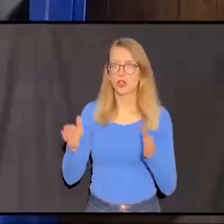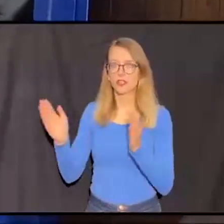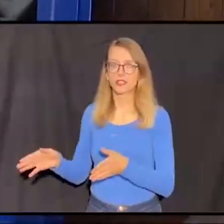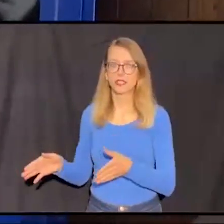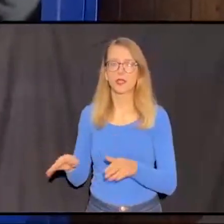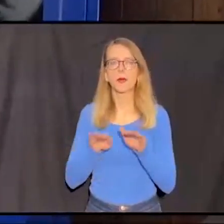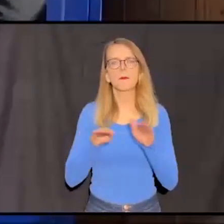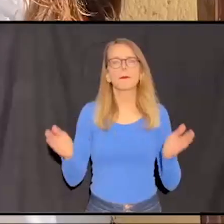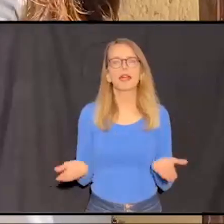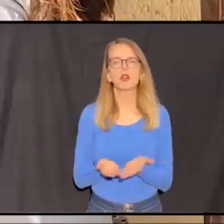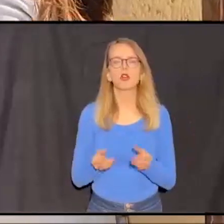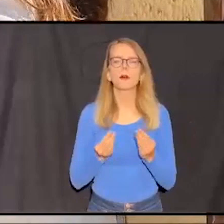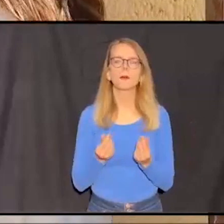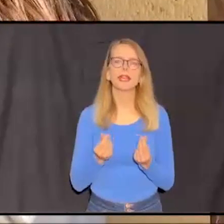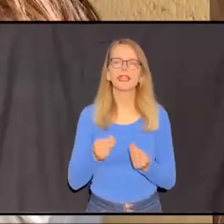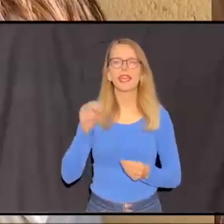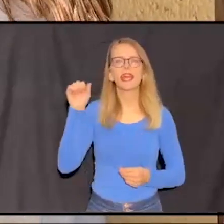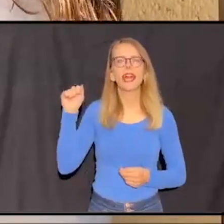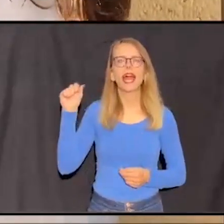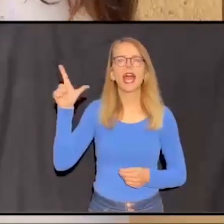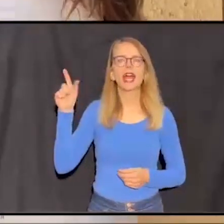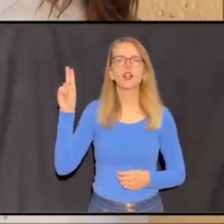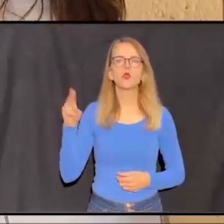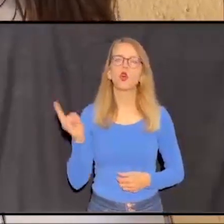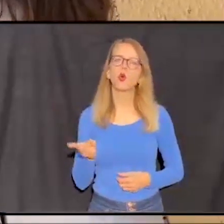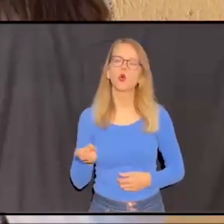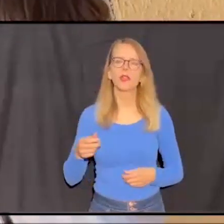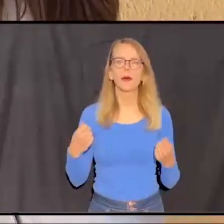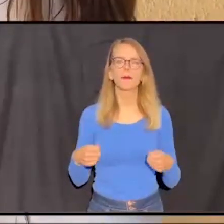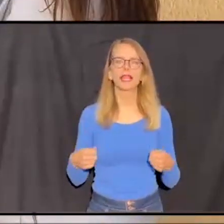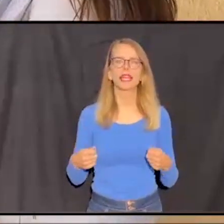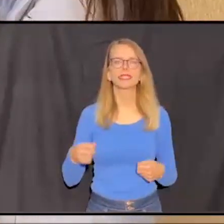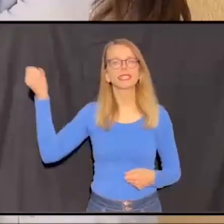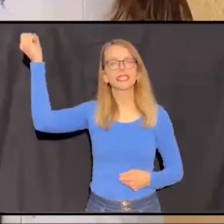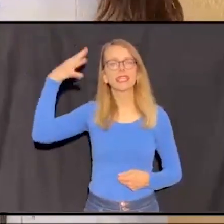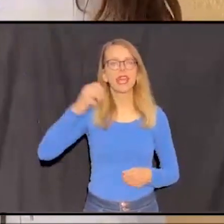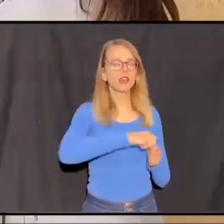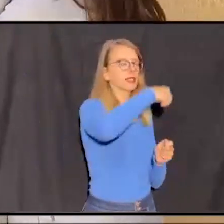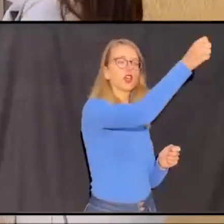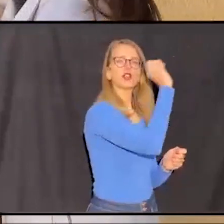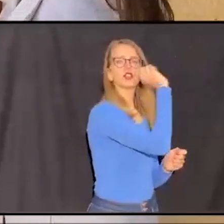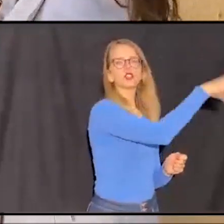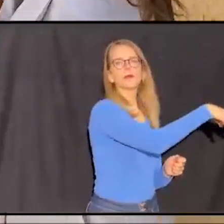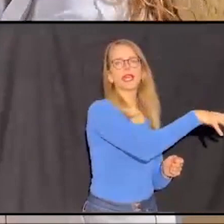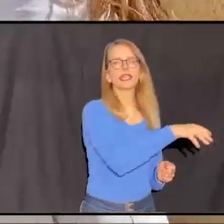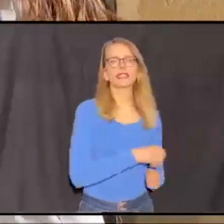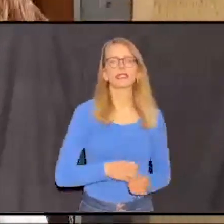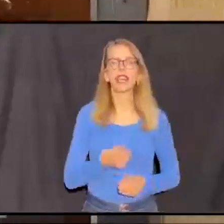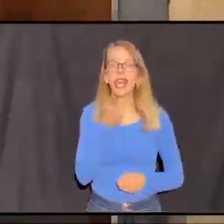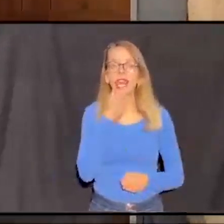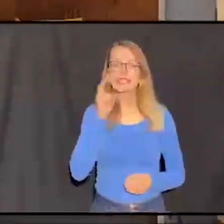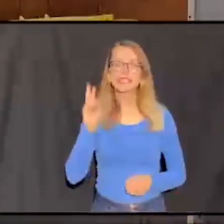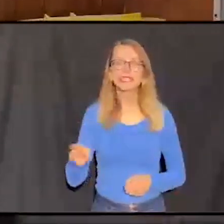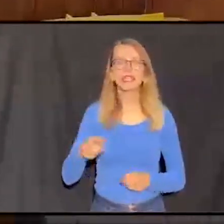so jedenfalls nicht will sollte richtig getrennt werden und in die jeweiligen behälter kommen verpackungen aus plastik oder